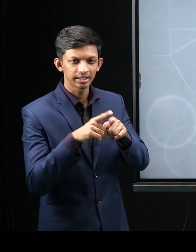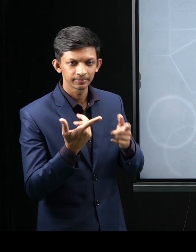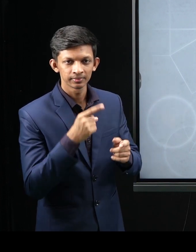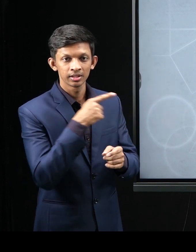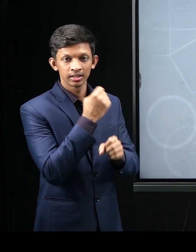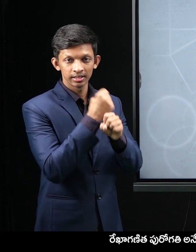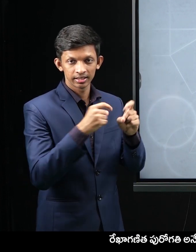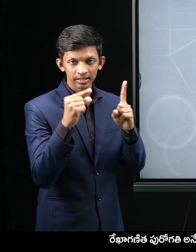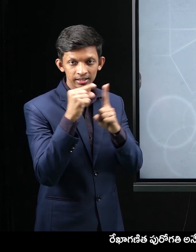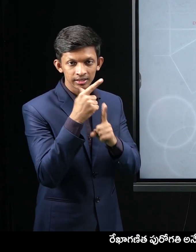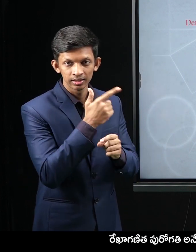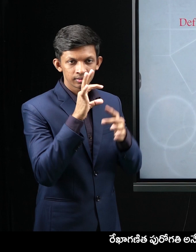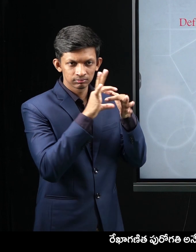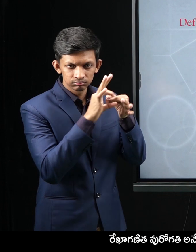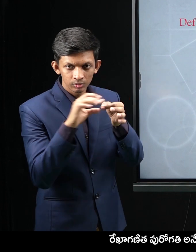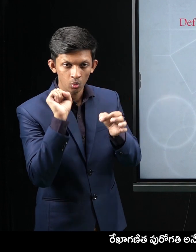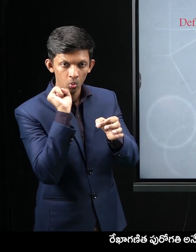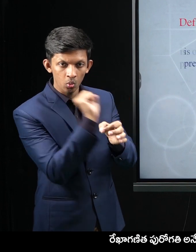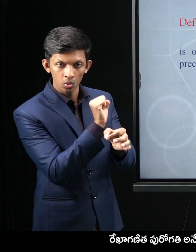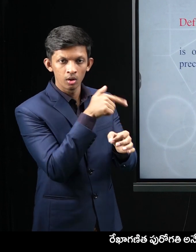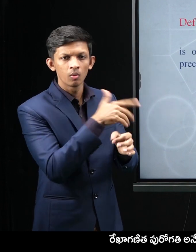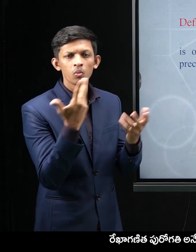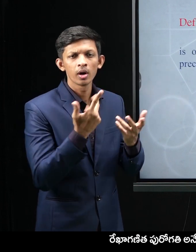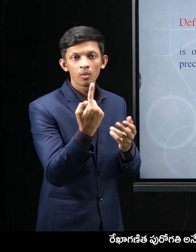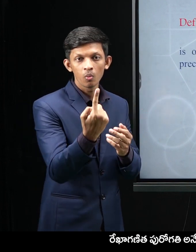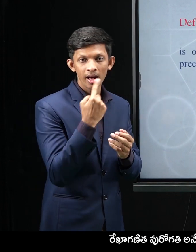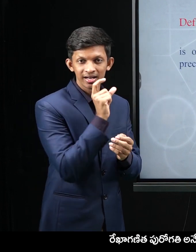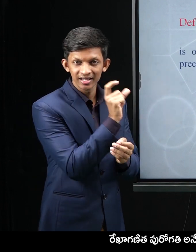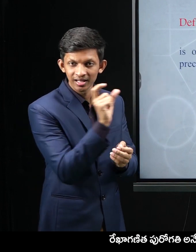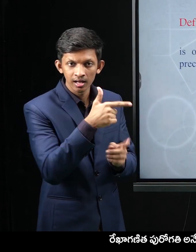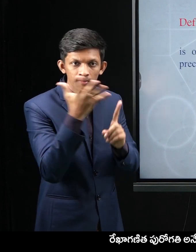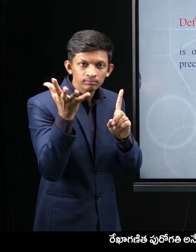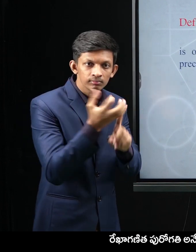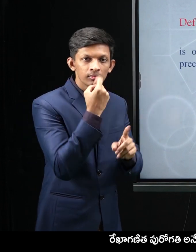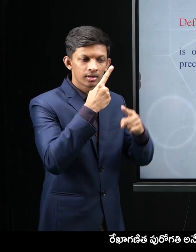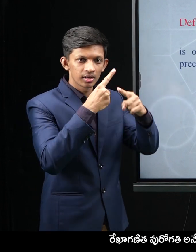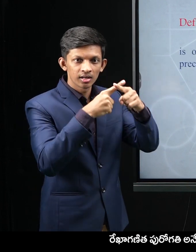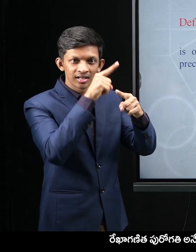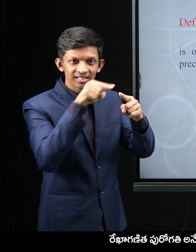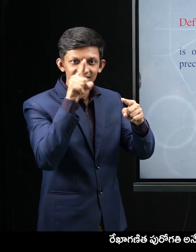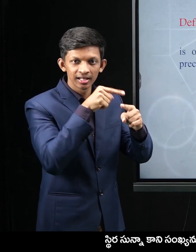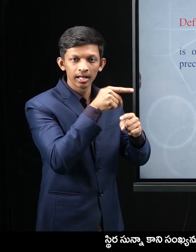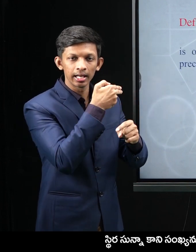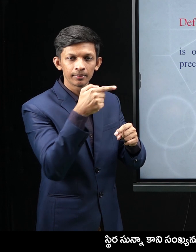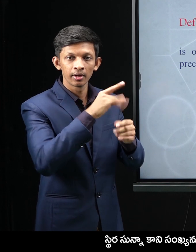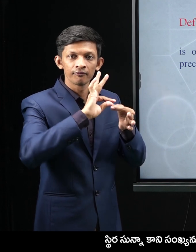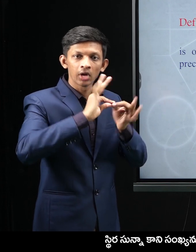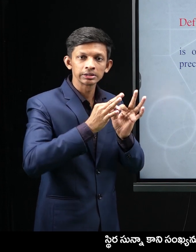నిర్వచనం: రేఖాగణిత పురోగతి అనేది మొదటి పదం మినహా మునుపటి పదం ద్వారా స్థిర సున్నా కాని